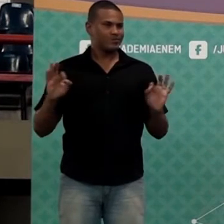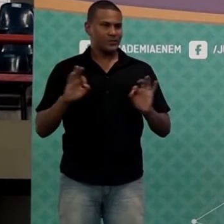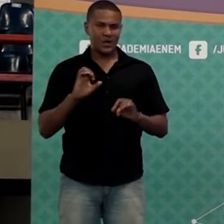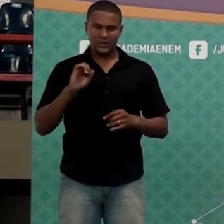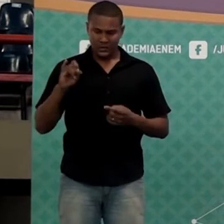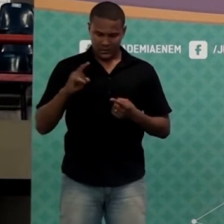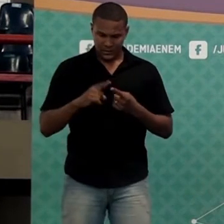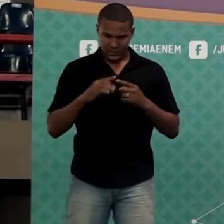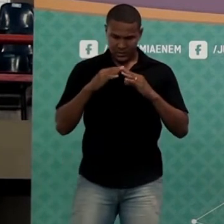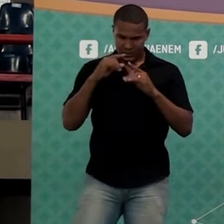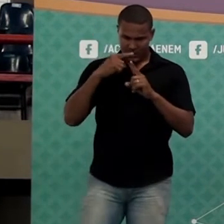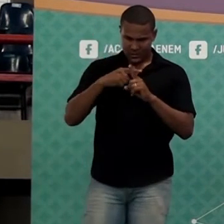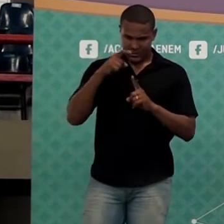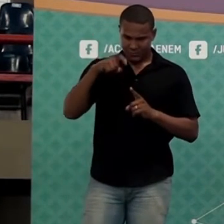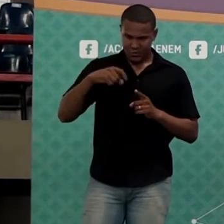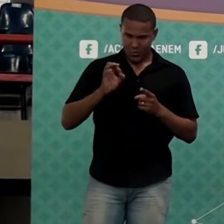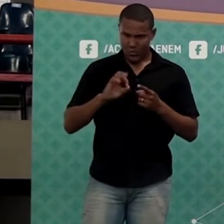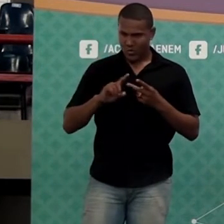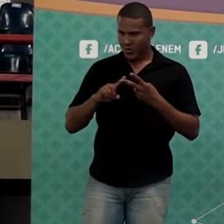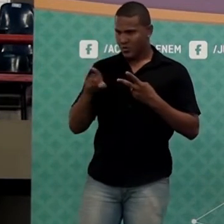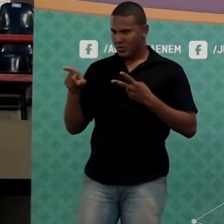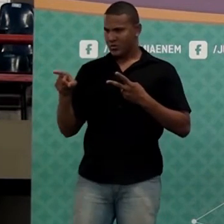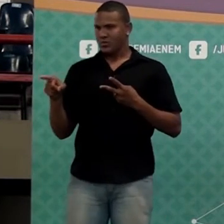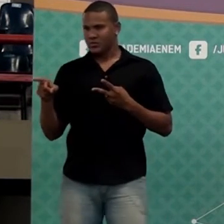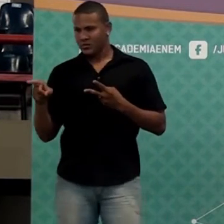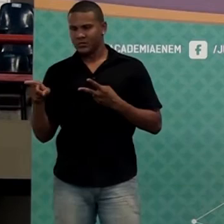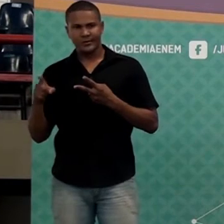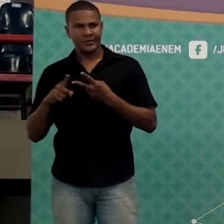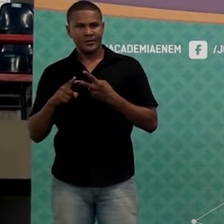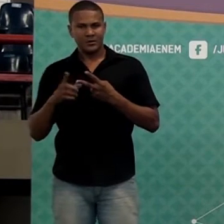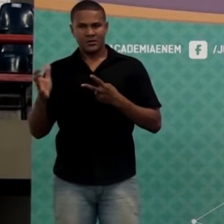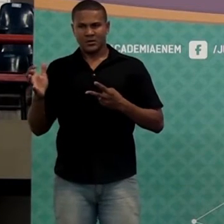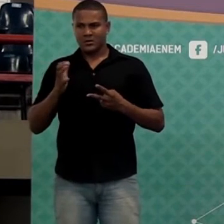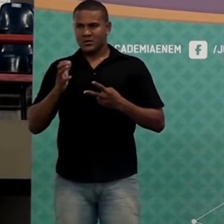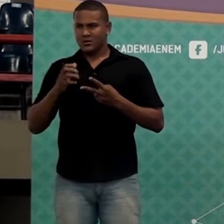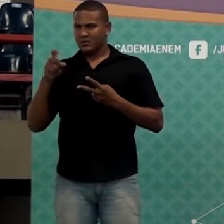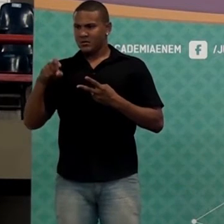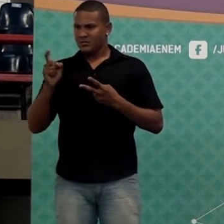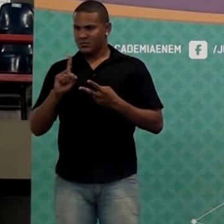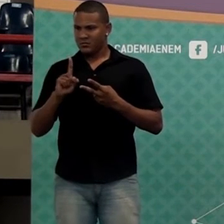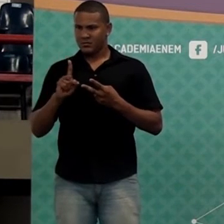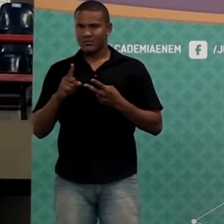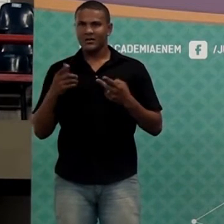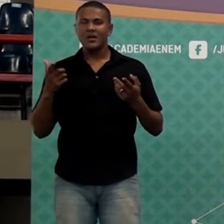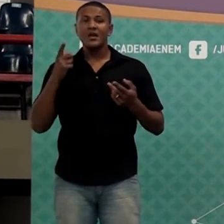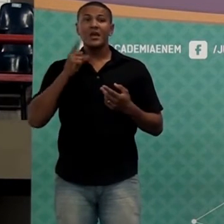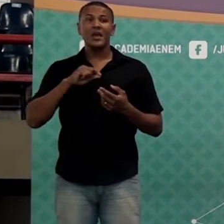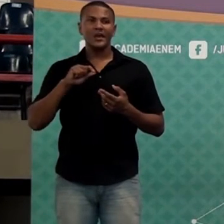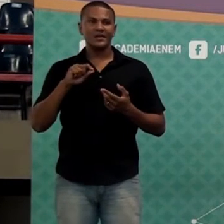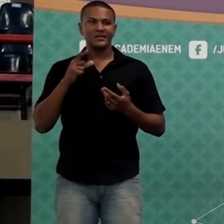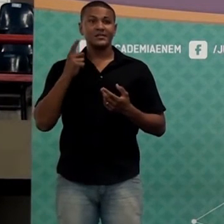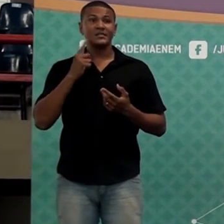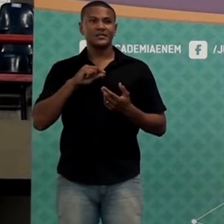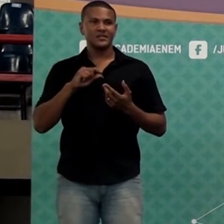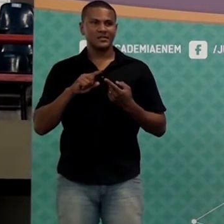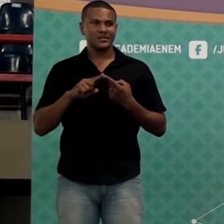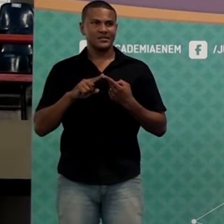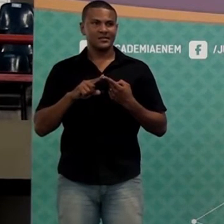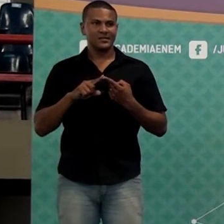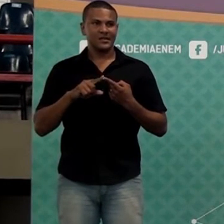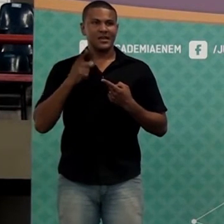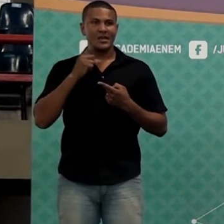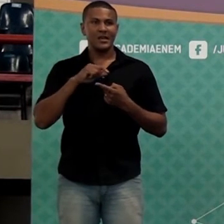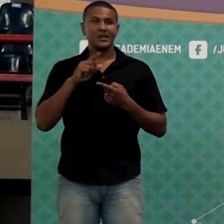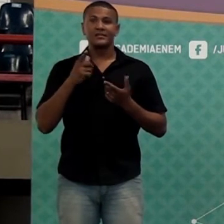paga imposto, se a nobreza não paga imposto, é lógico que o rei não paga imposto. Alguém vai ter que pagar, se errar, se tocou quem é, né? Sobrou pra nós,